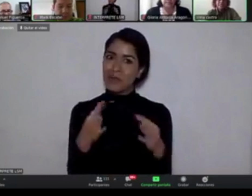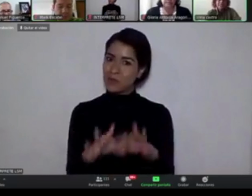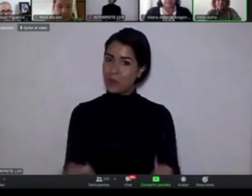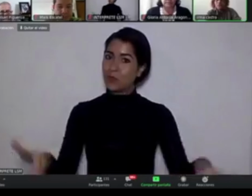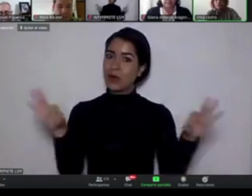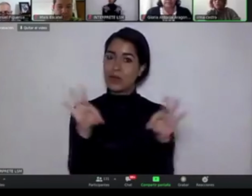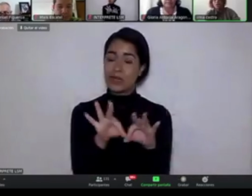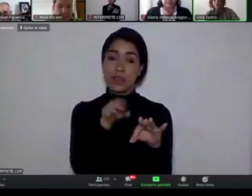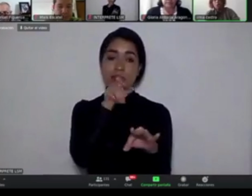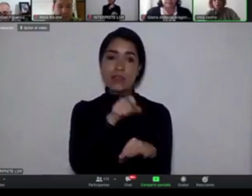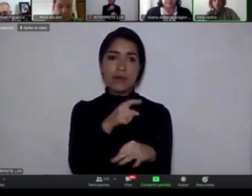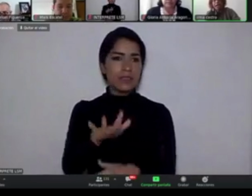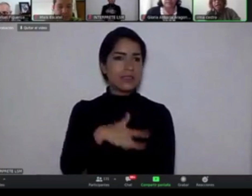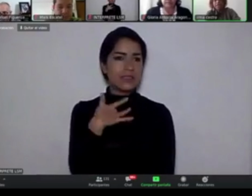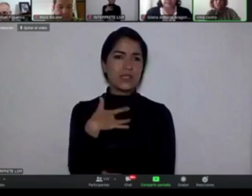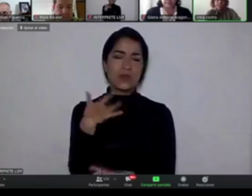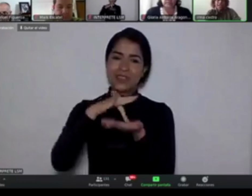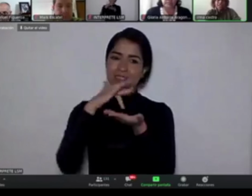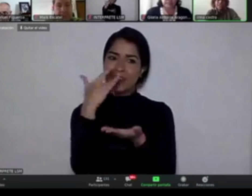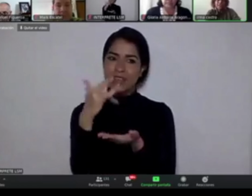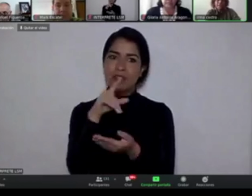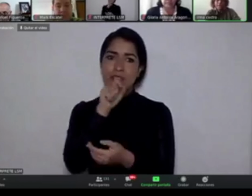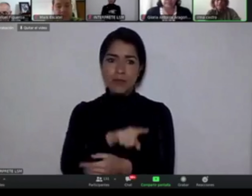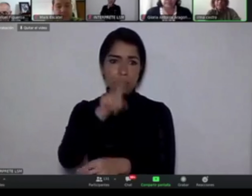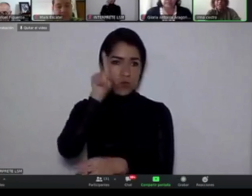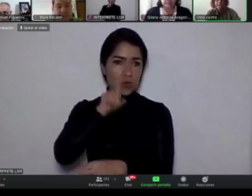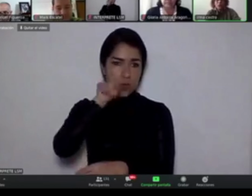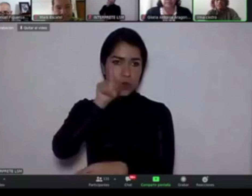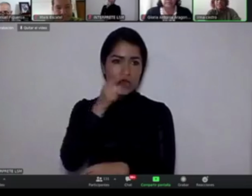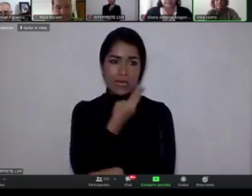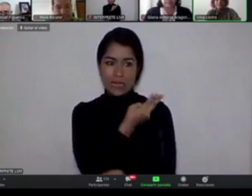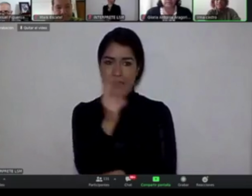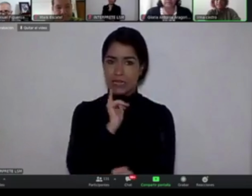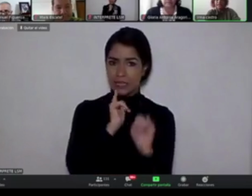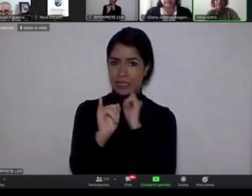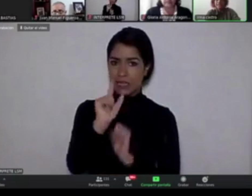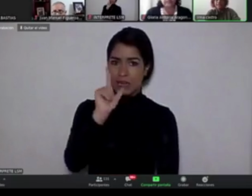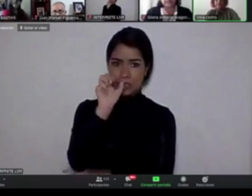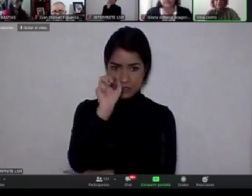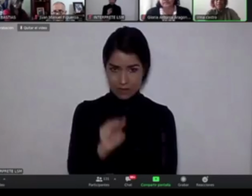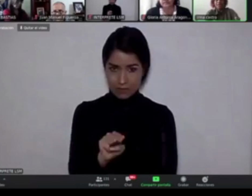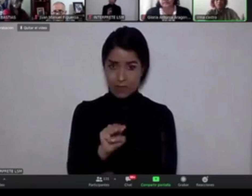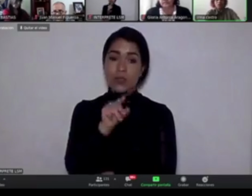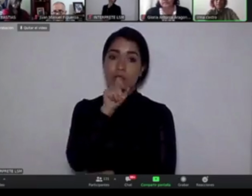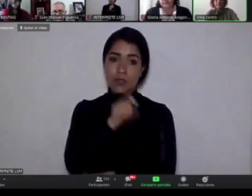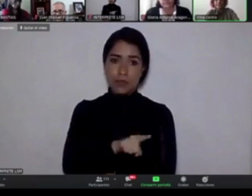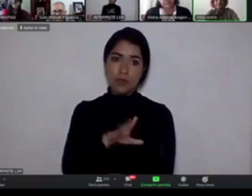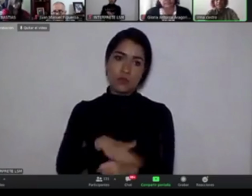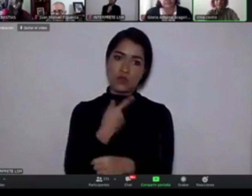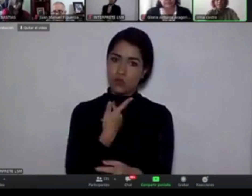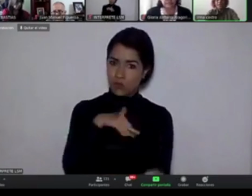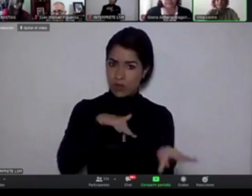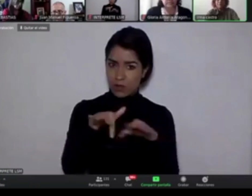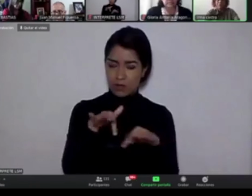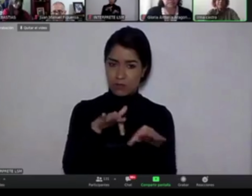agradecidísimos con las chicas intérpretes de lengua de señas mexicana por su excelente